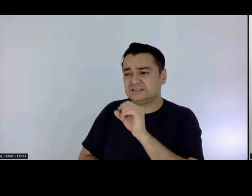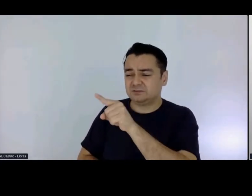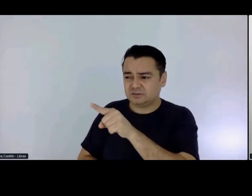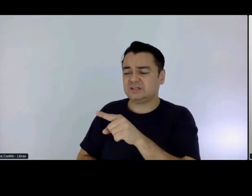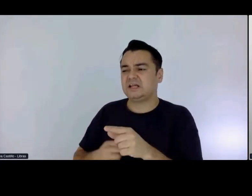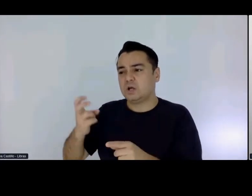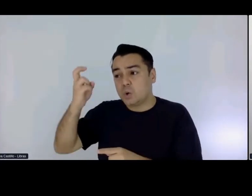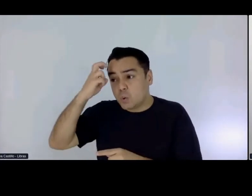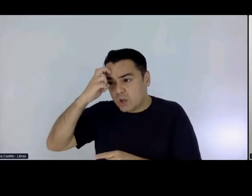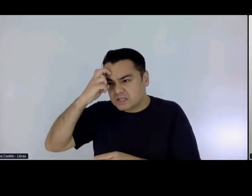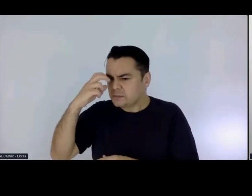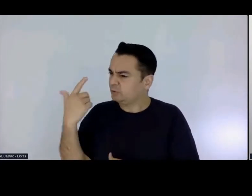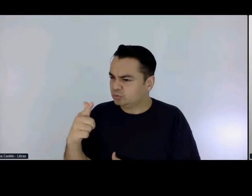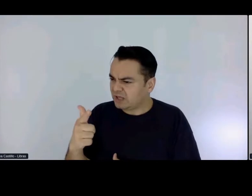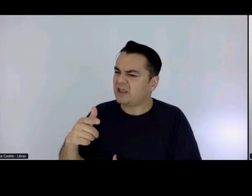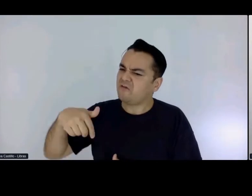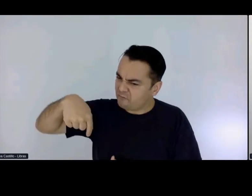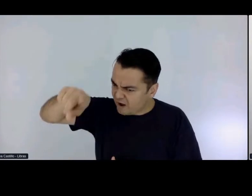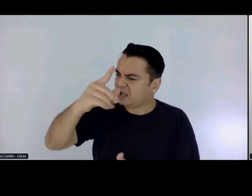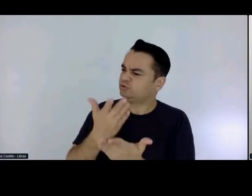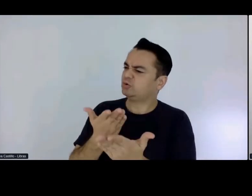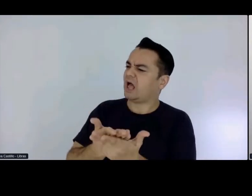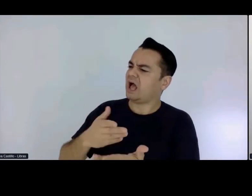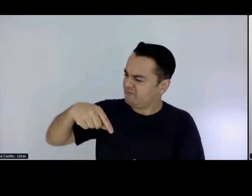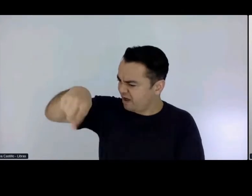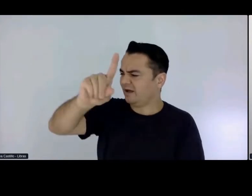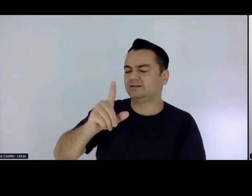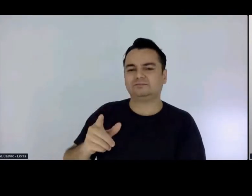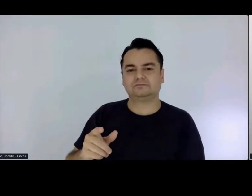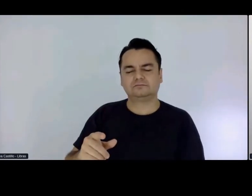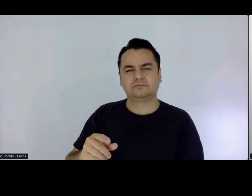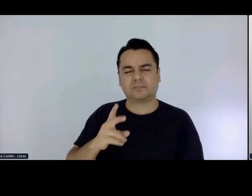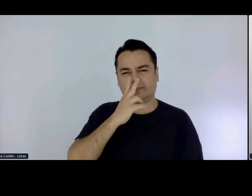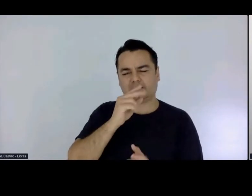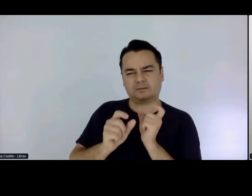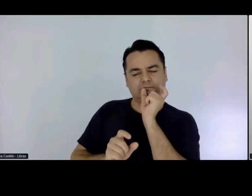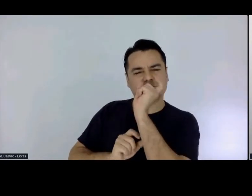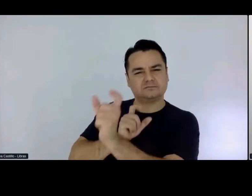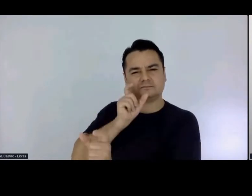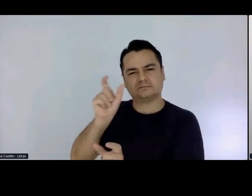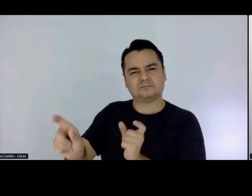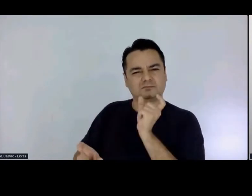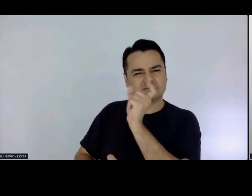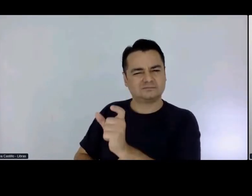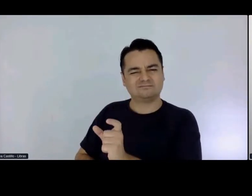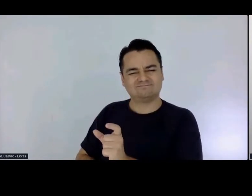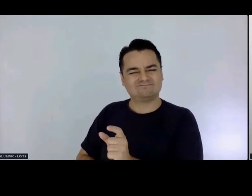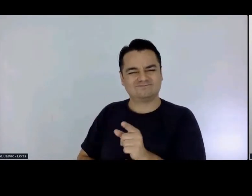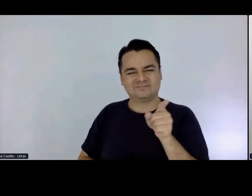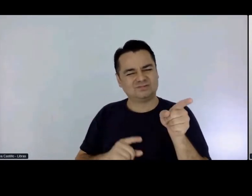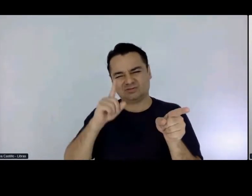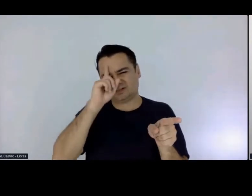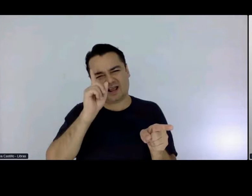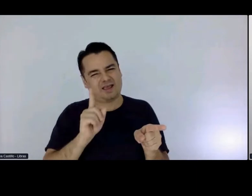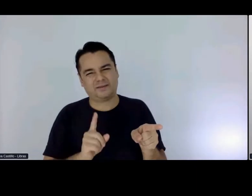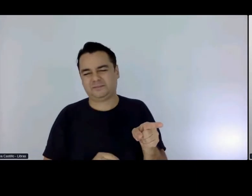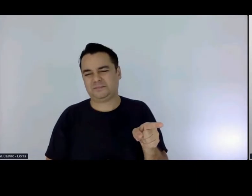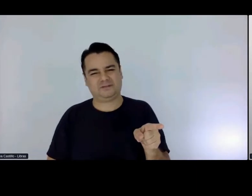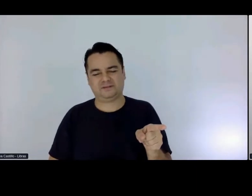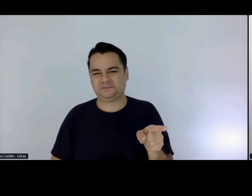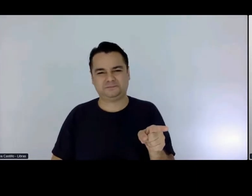conhecimento, busque. Poxa, são essas pessoas que desconhecem, tá?